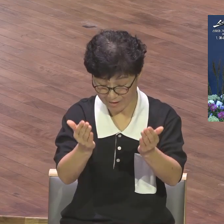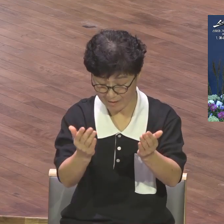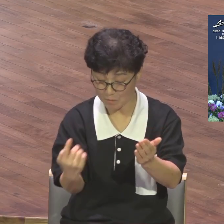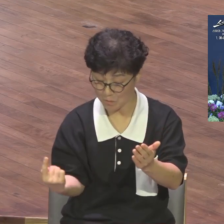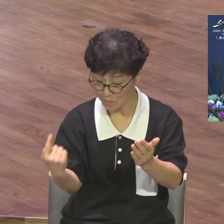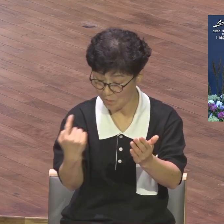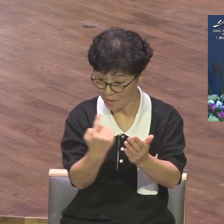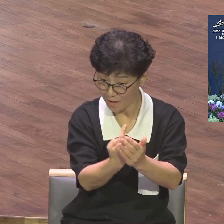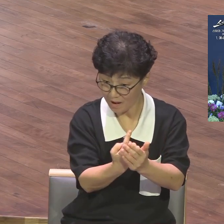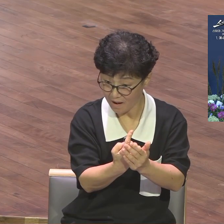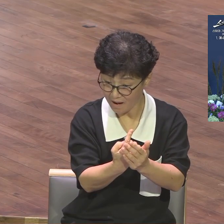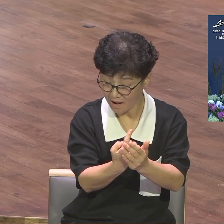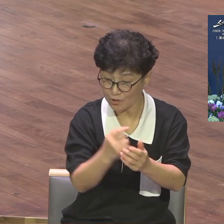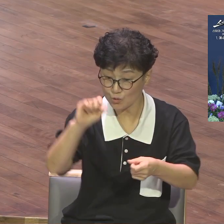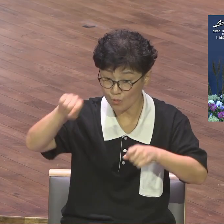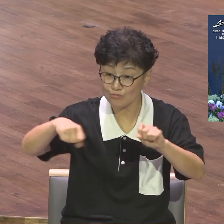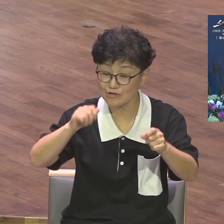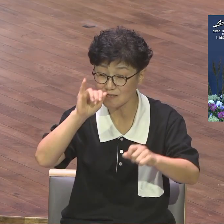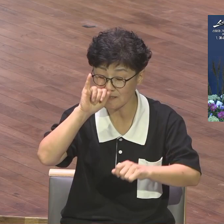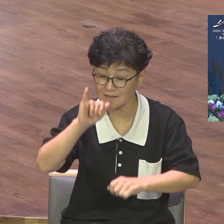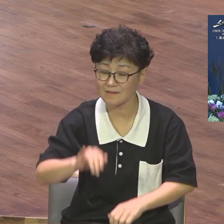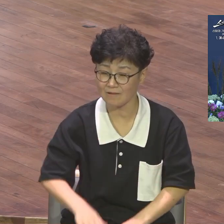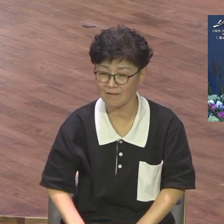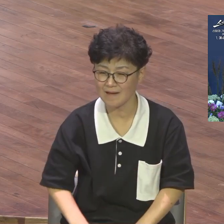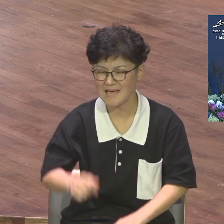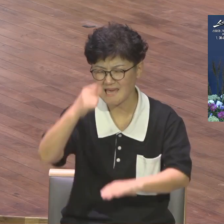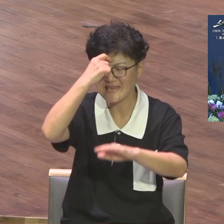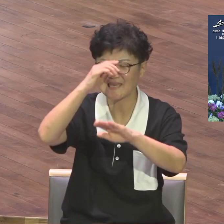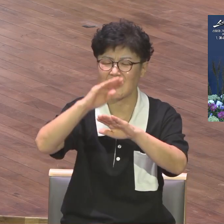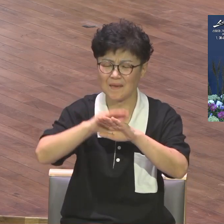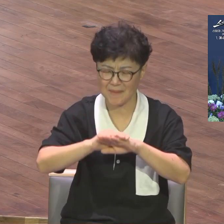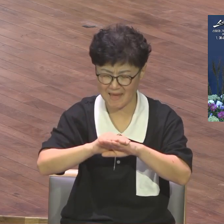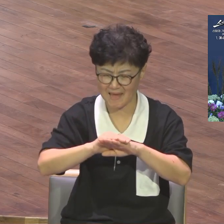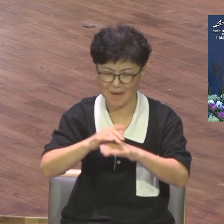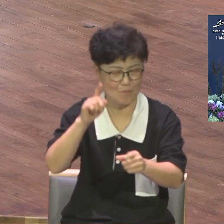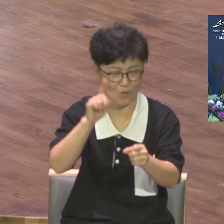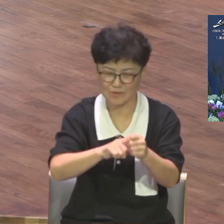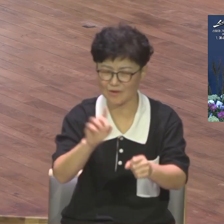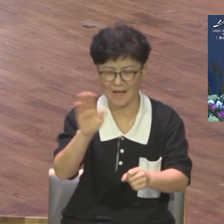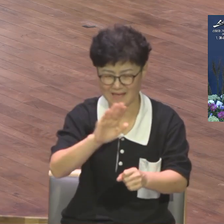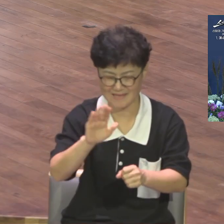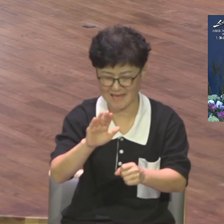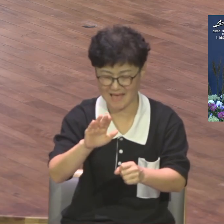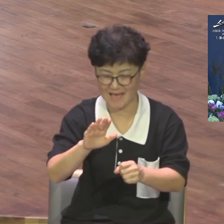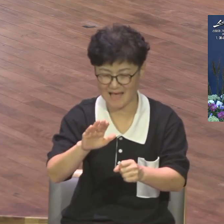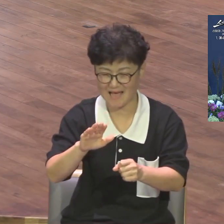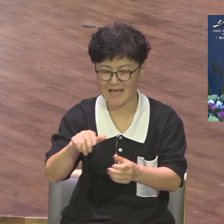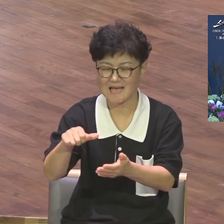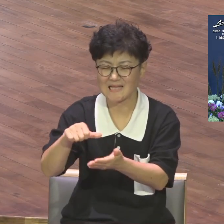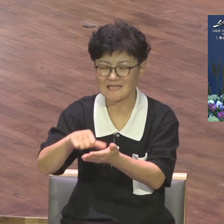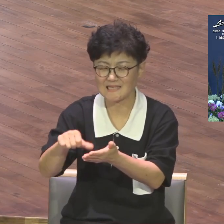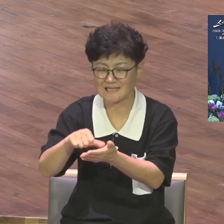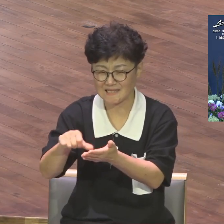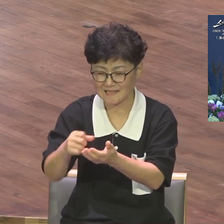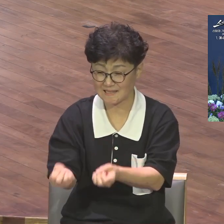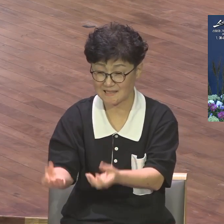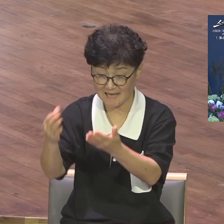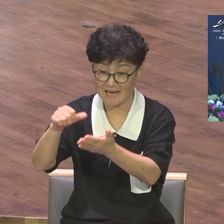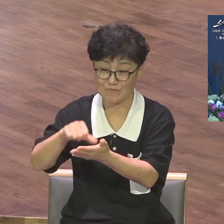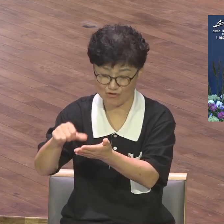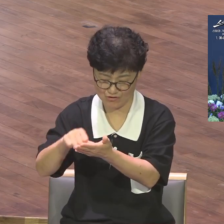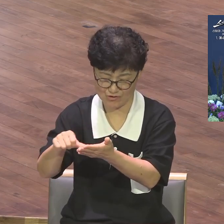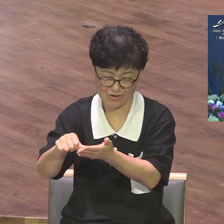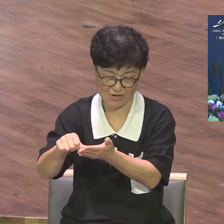앞에 예배드리는 존재로 같이 탄 게 아니라 희생제물, 예배드려지는 제물의 목적으로 태워진 거고 어떤 번식의 목적으로 탄